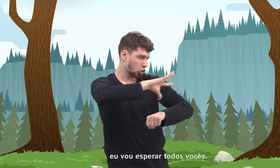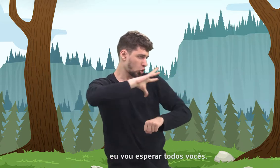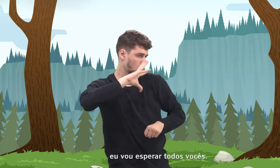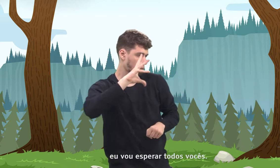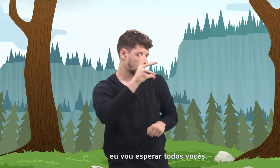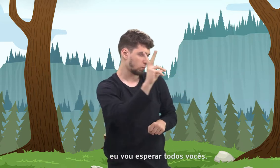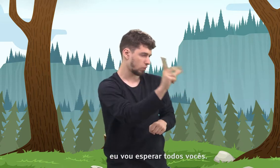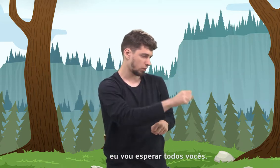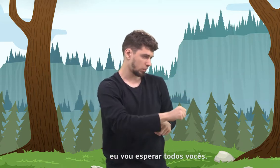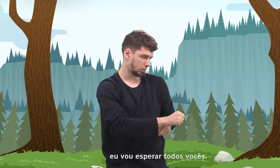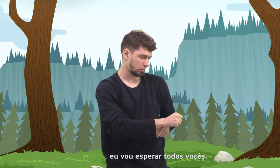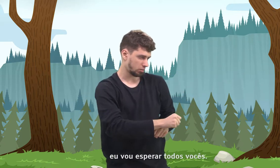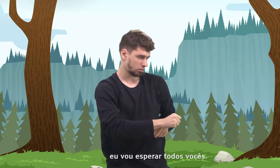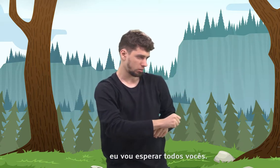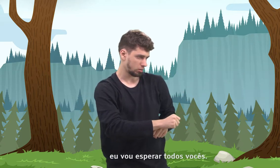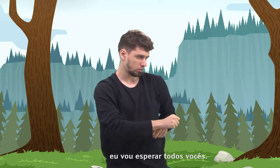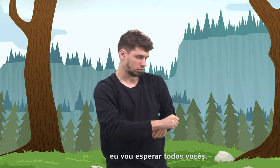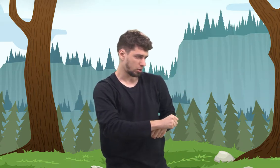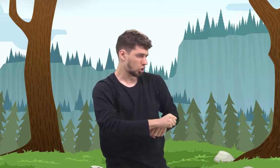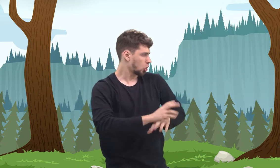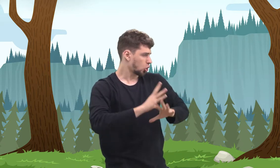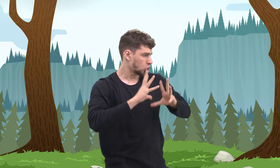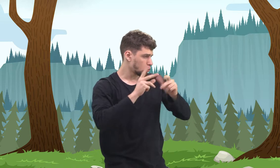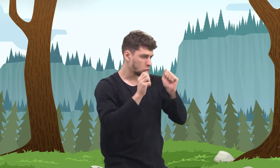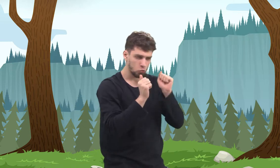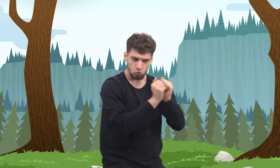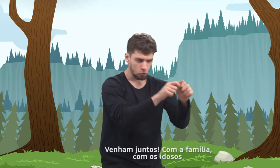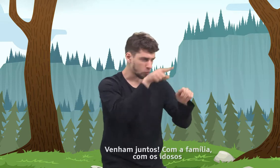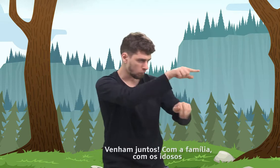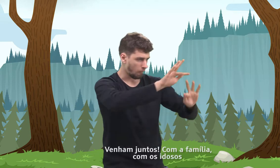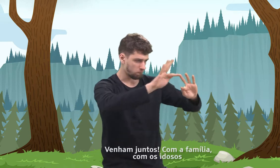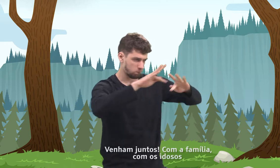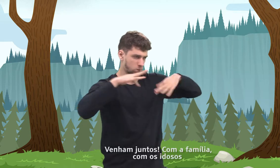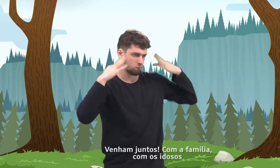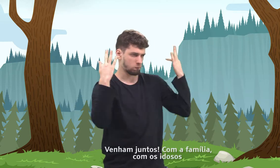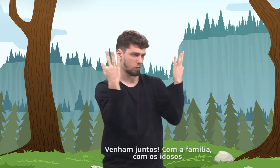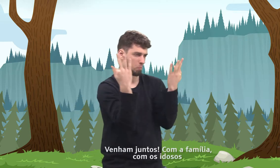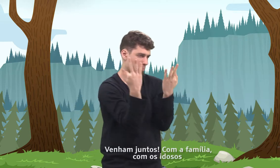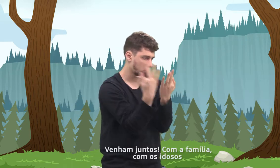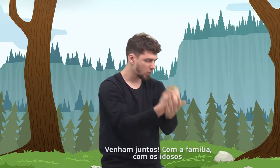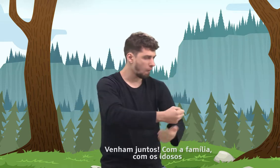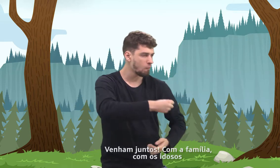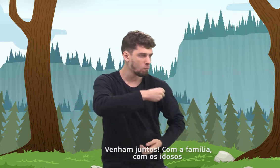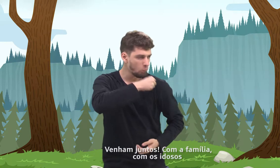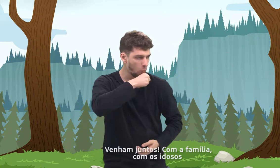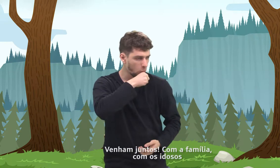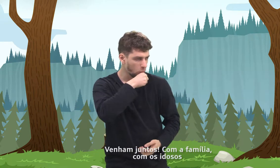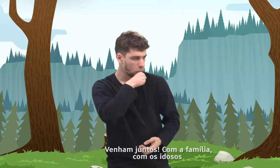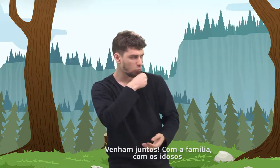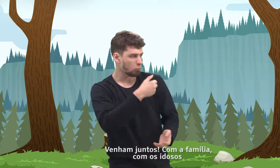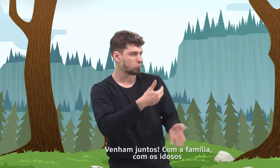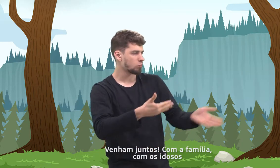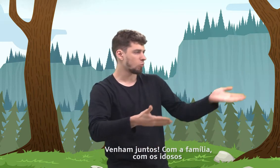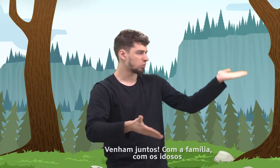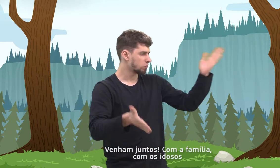todos vocês venham juntos com a família com os idosos